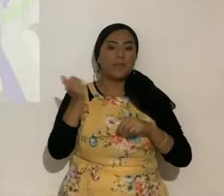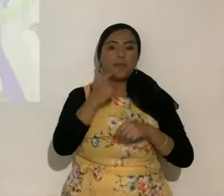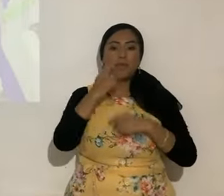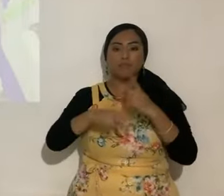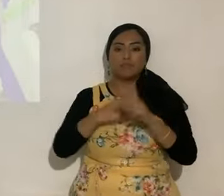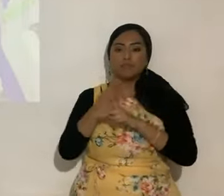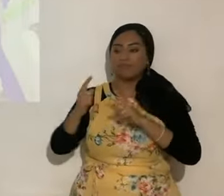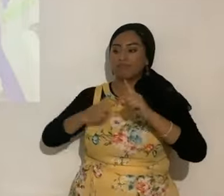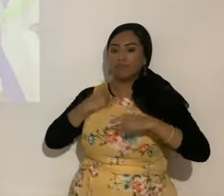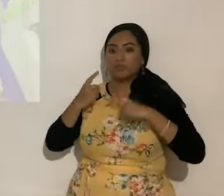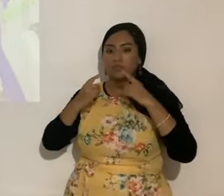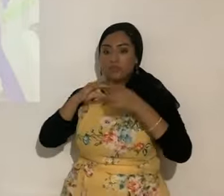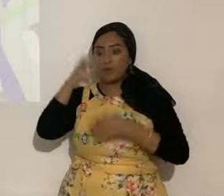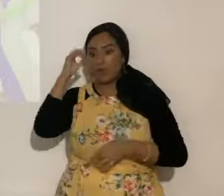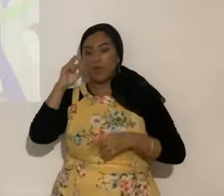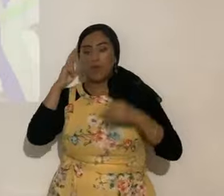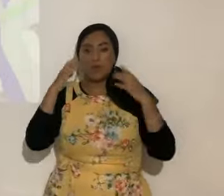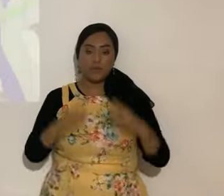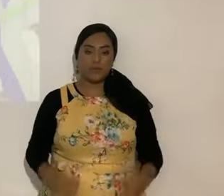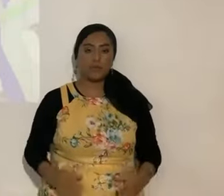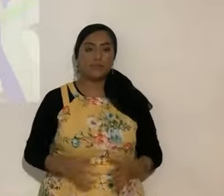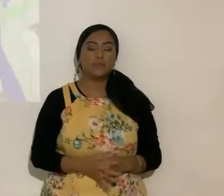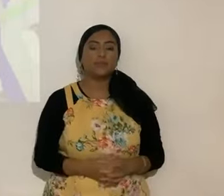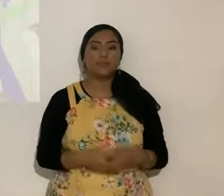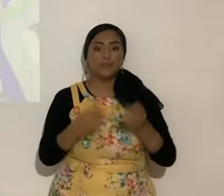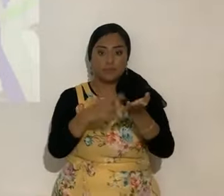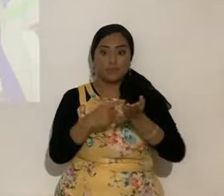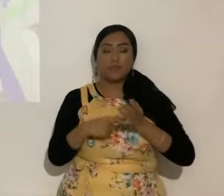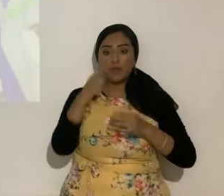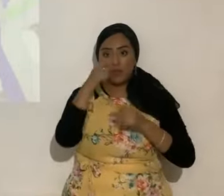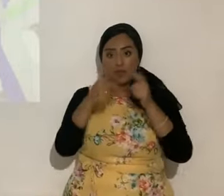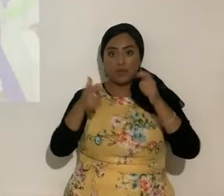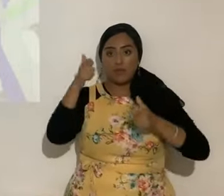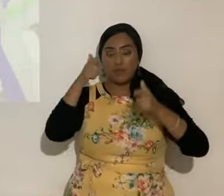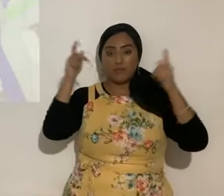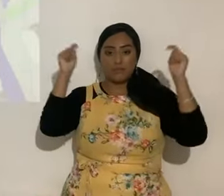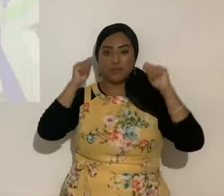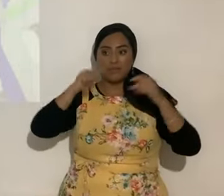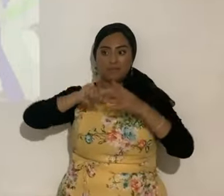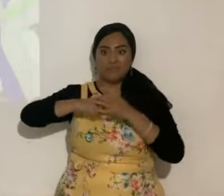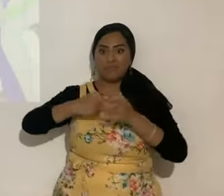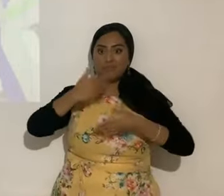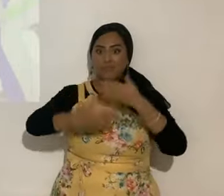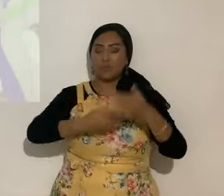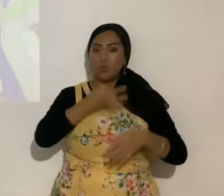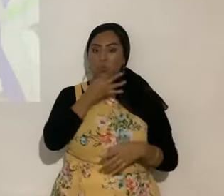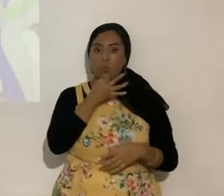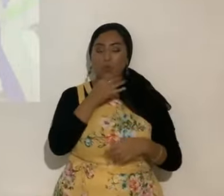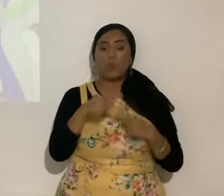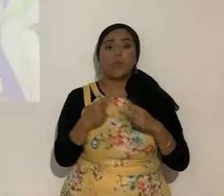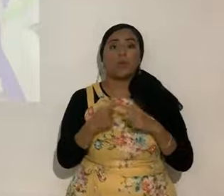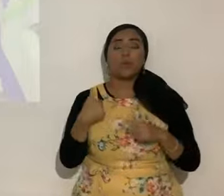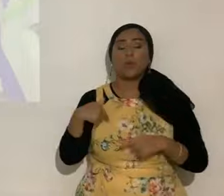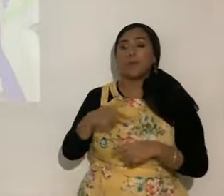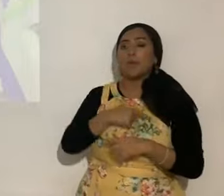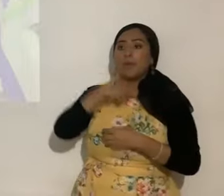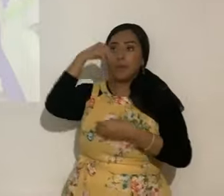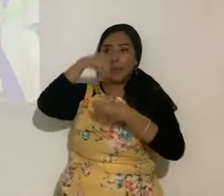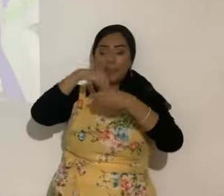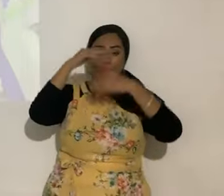espiritual o físico. Estoy hablando así porque la tribulación ya va a ir en pleno. Y cuando estemos en el cielo,